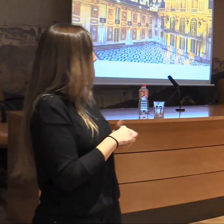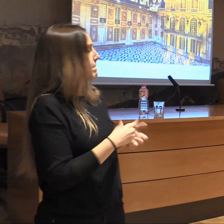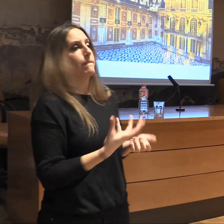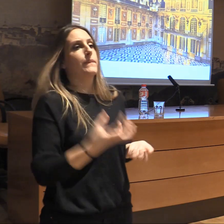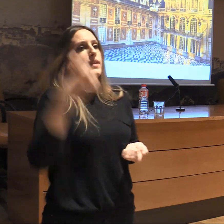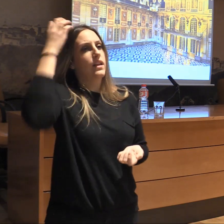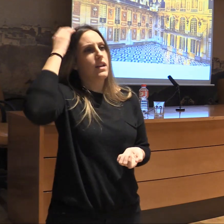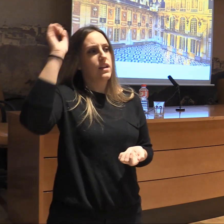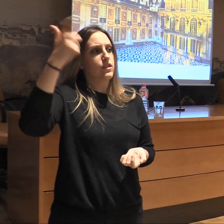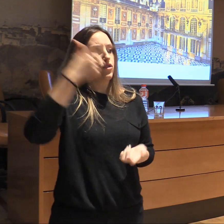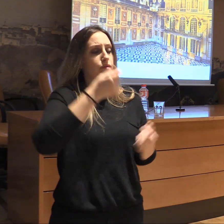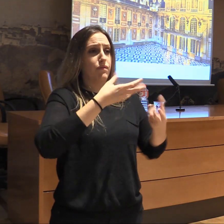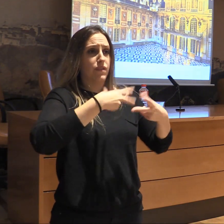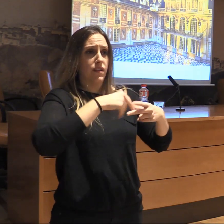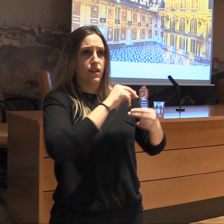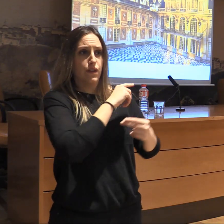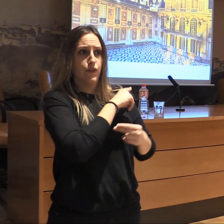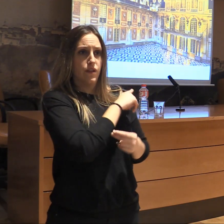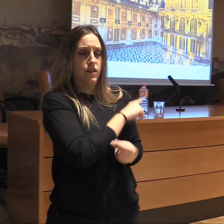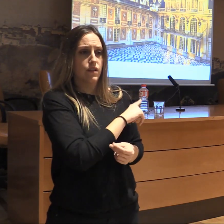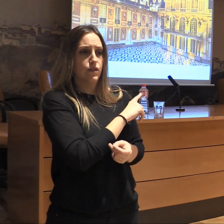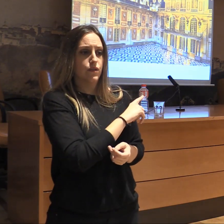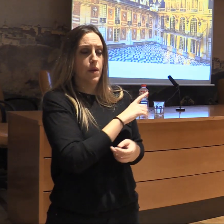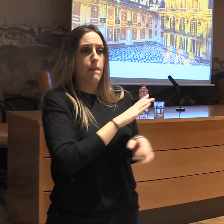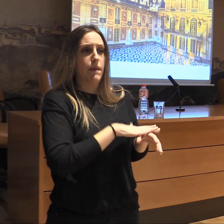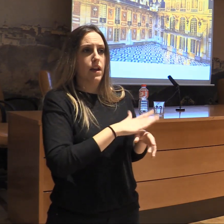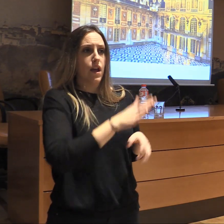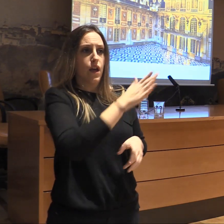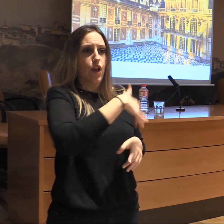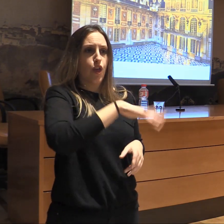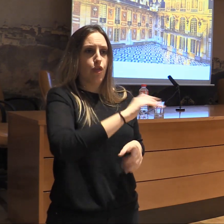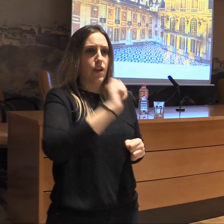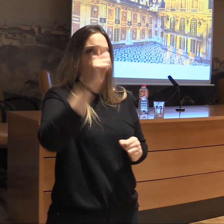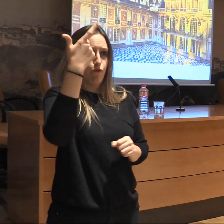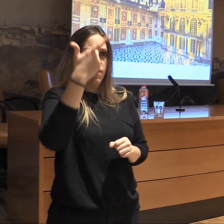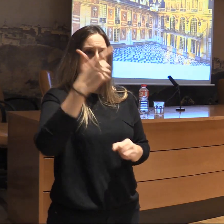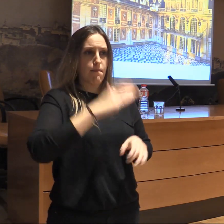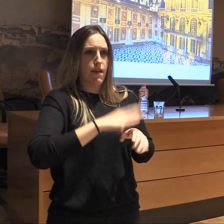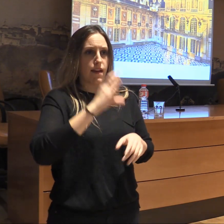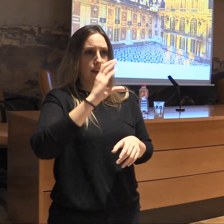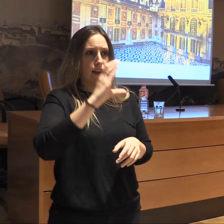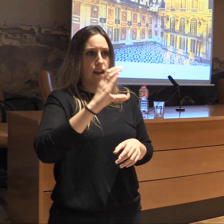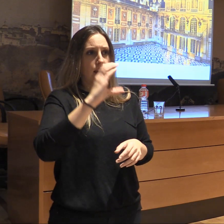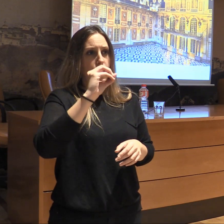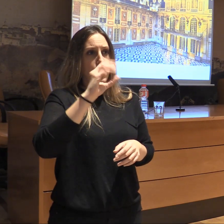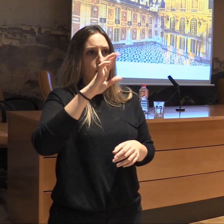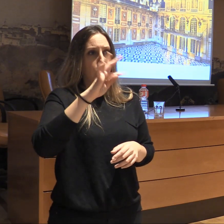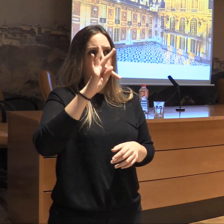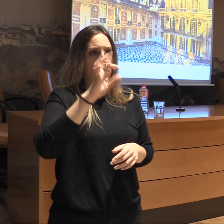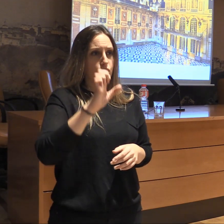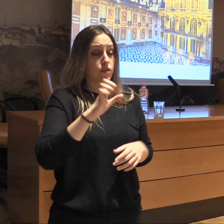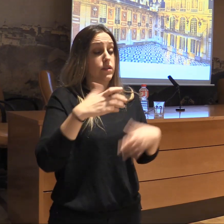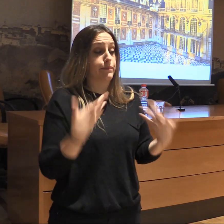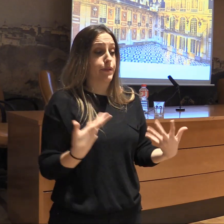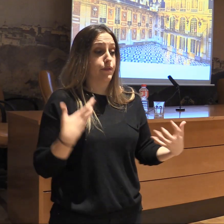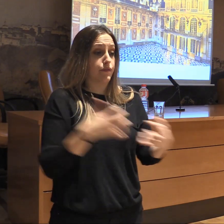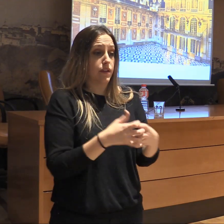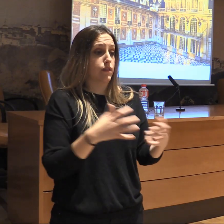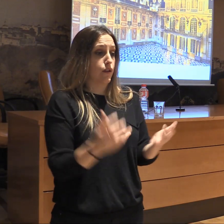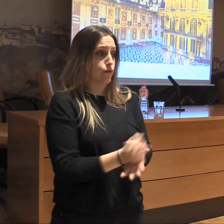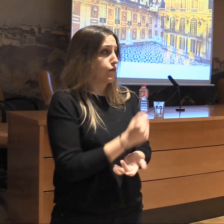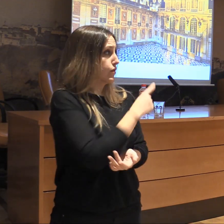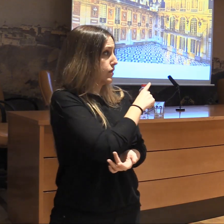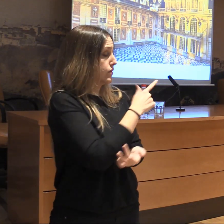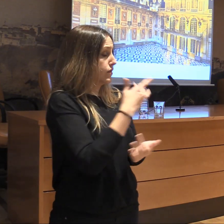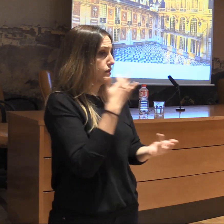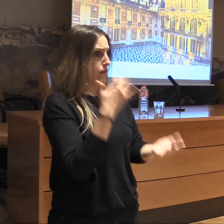convirtiendo en el lugar oficial de la corte, pero frente a toda esta